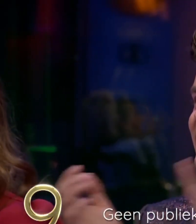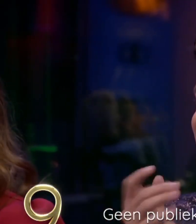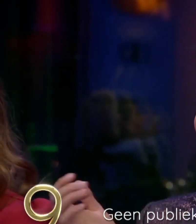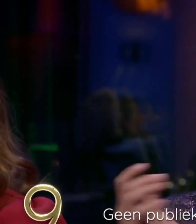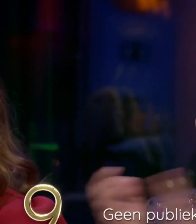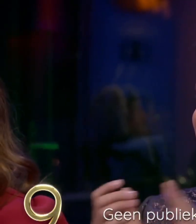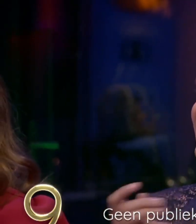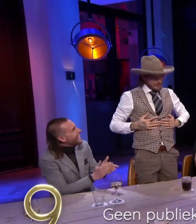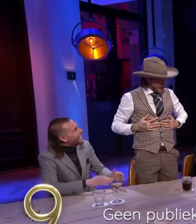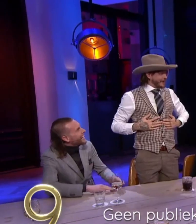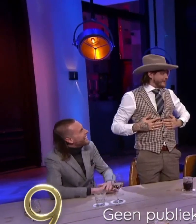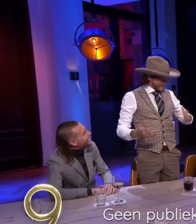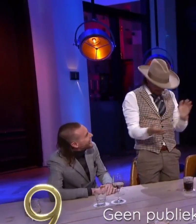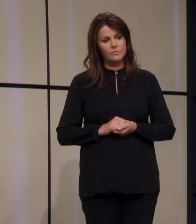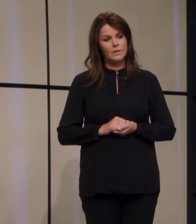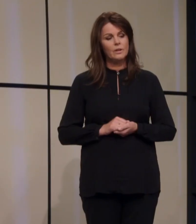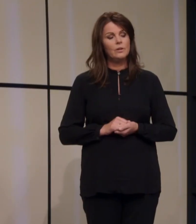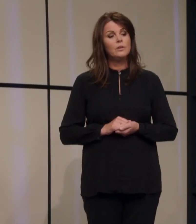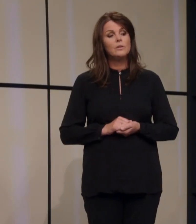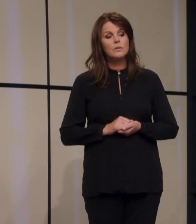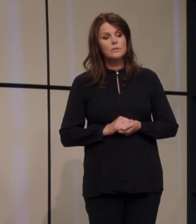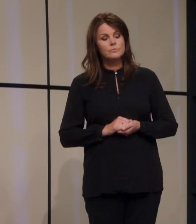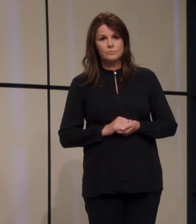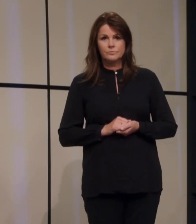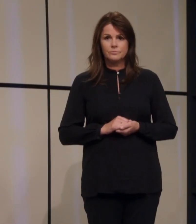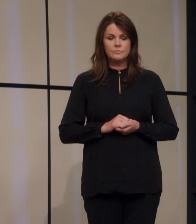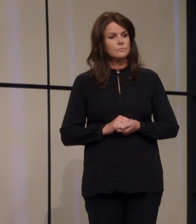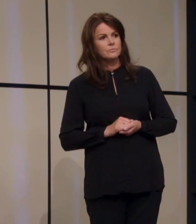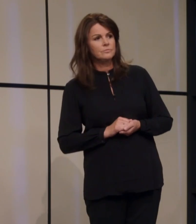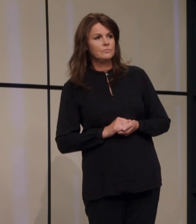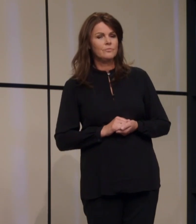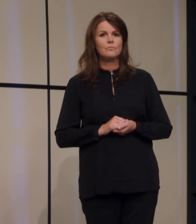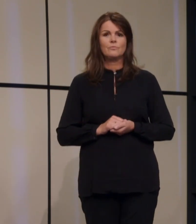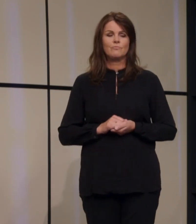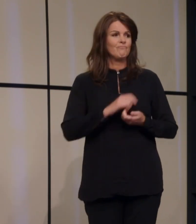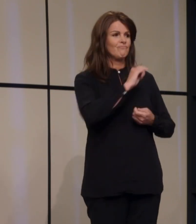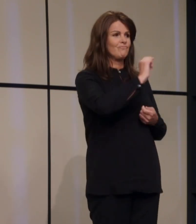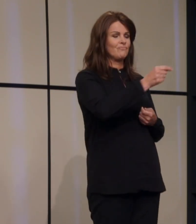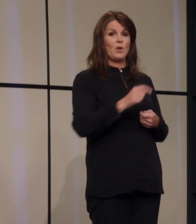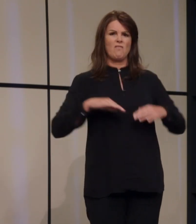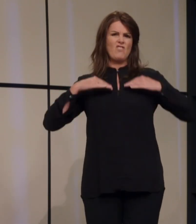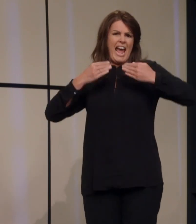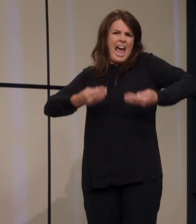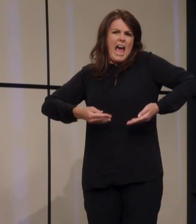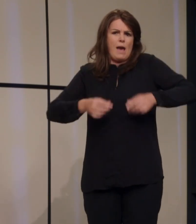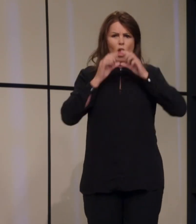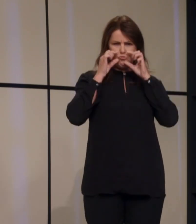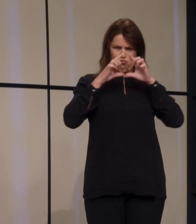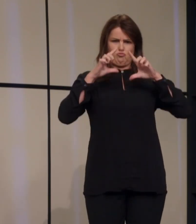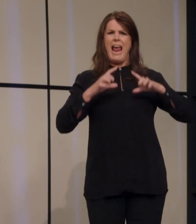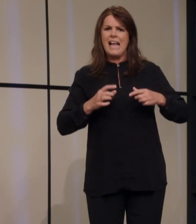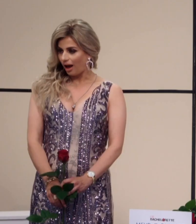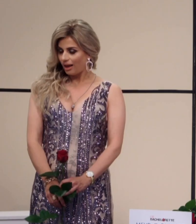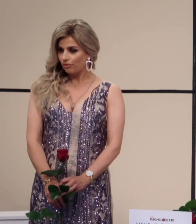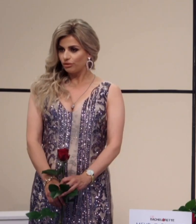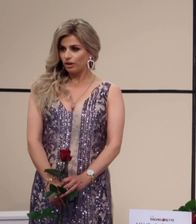Ik ben de mol. Er is... Oh, ik zie dat Gabi Blazer iets wil zeggen.